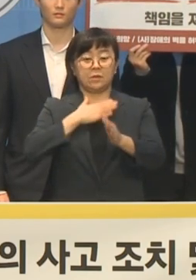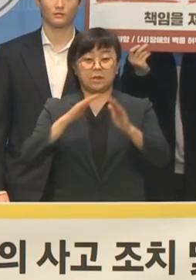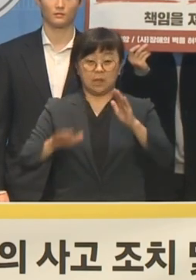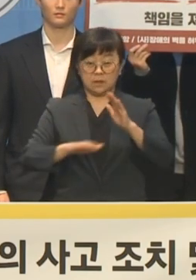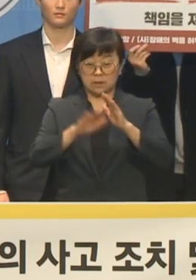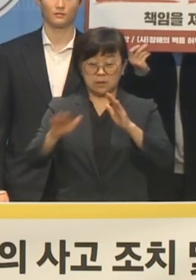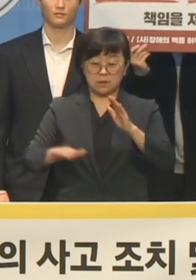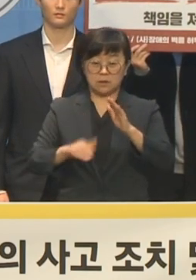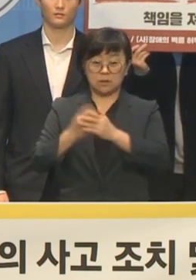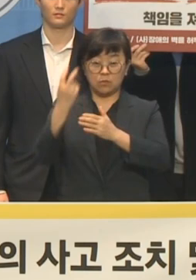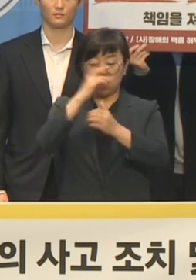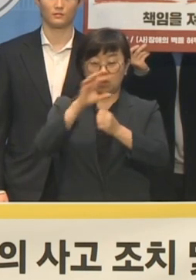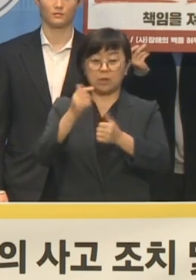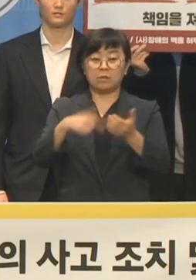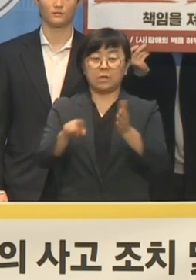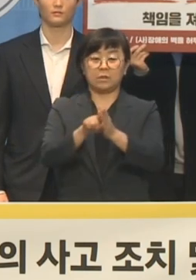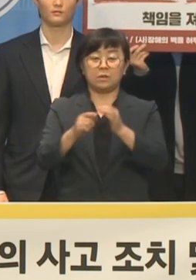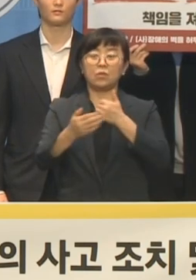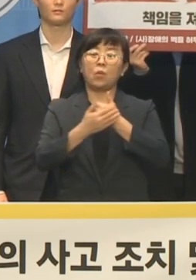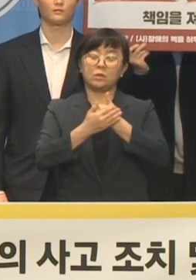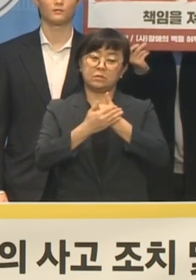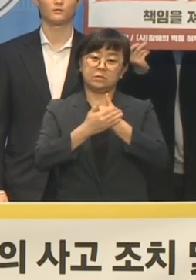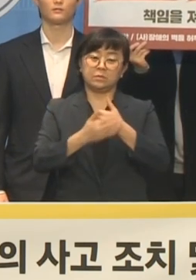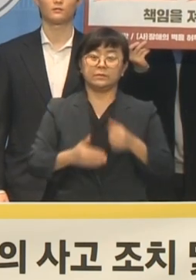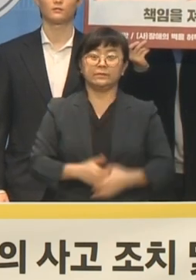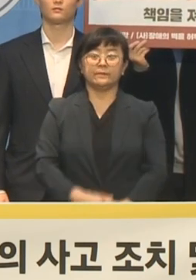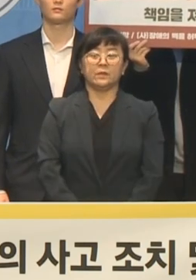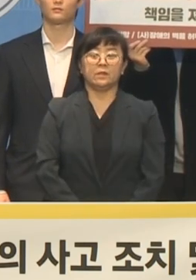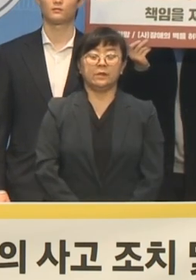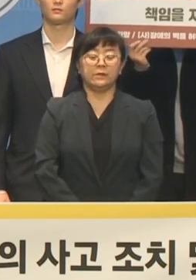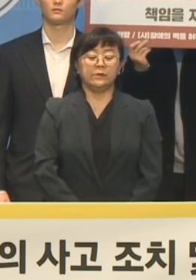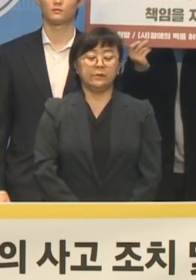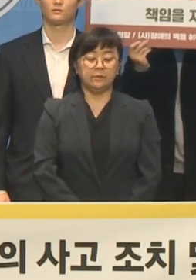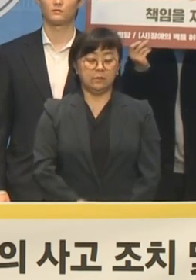가정이 지켜갈 수 있도록 도와주시길 바랍니다.